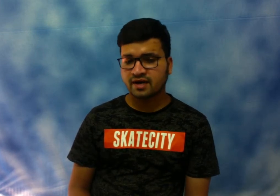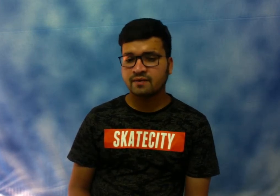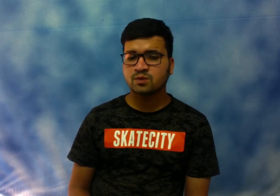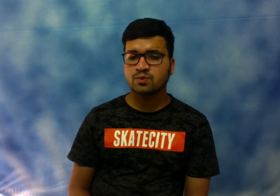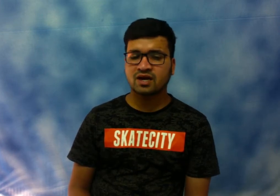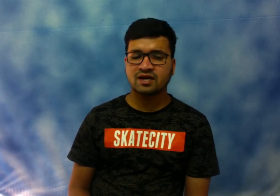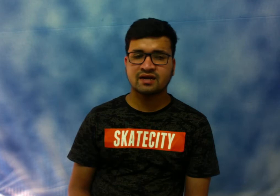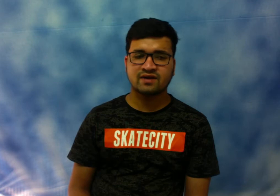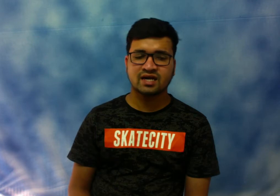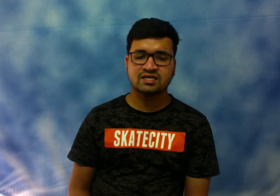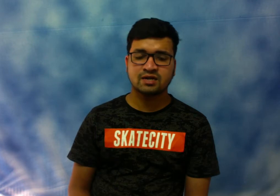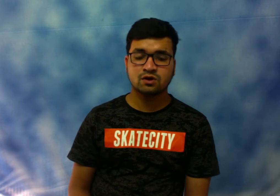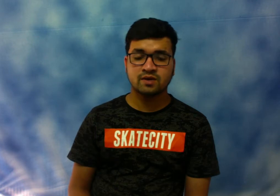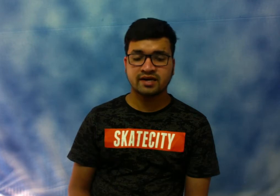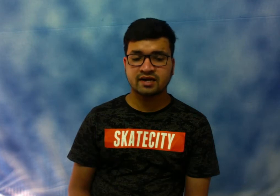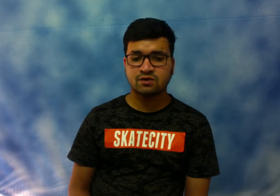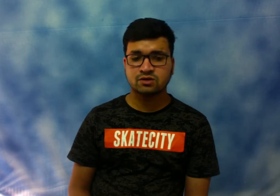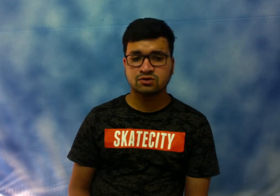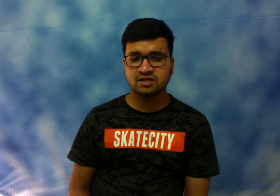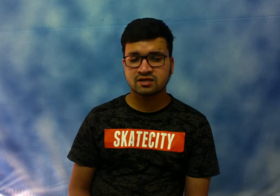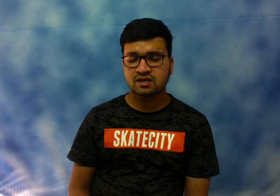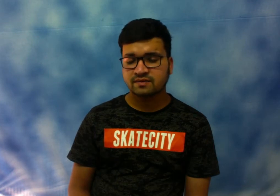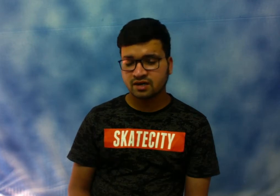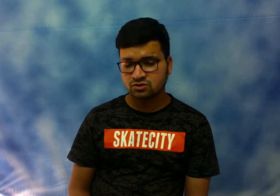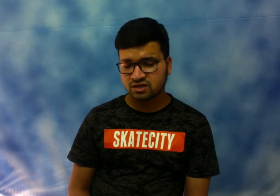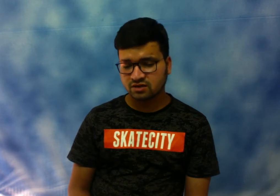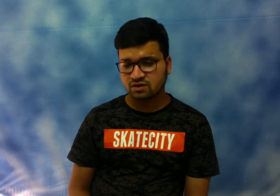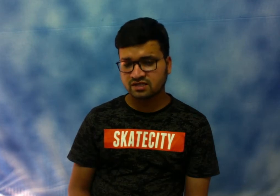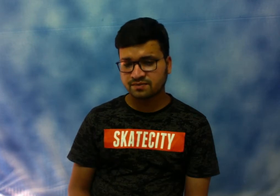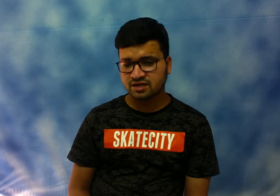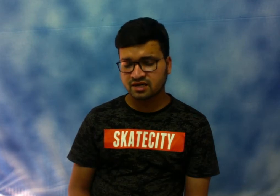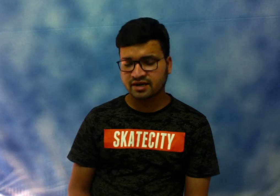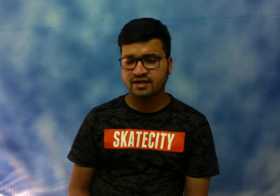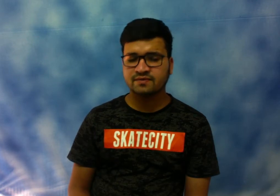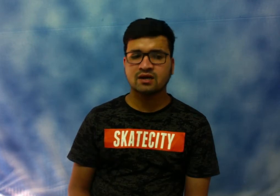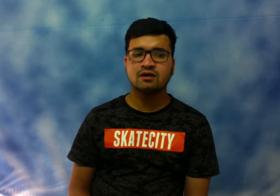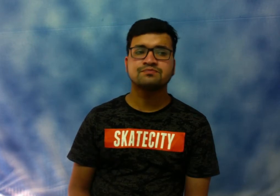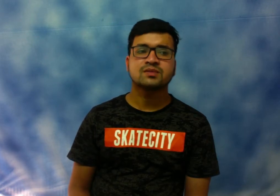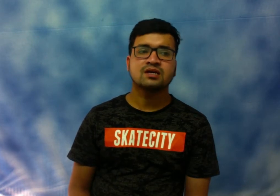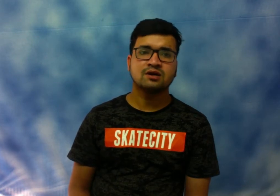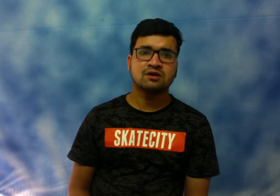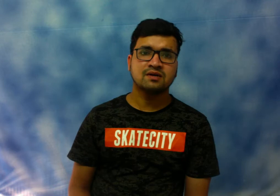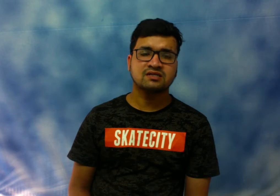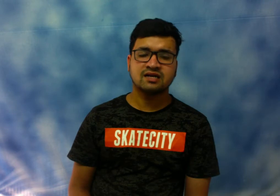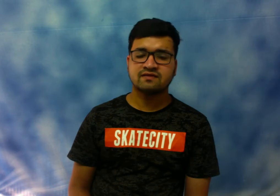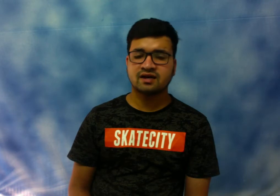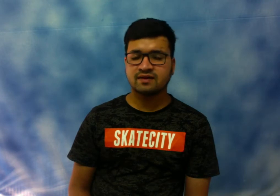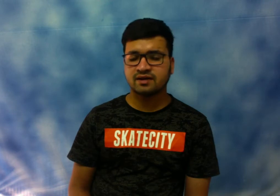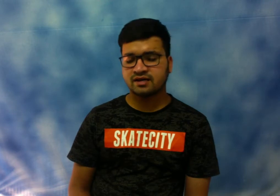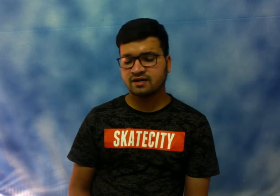हैं भी तो पुराने हैं, फटे हैं, धूल मिट्टी लगे हुए, जूते मतलब जूते तक उनके पास, चप्पल तक नहीं है, मतलब या उनके पास चादर वगैरह भी नहीं है,